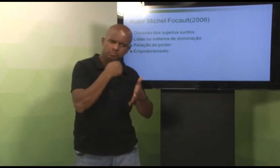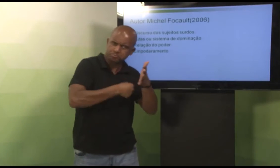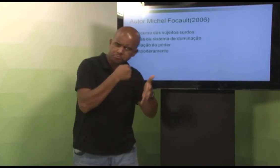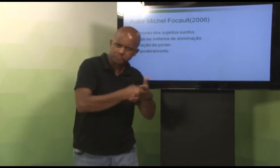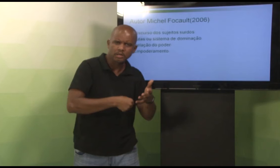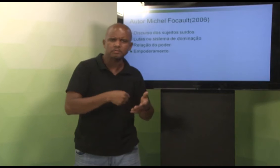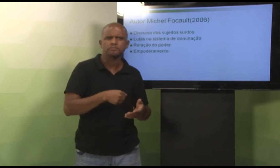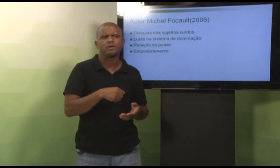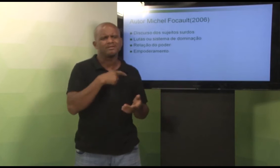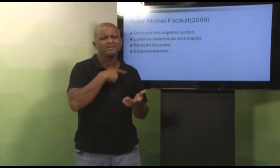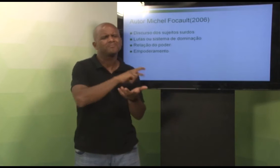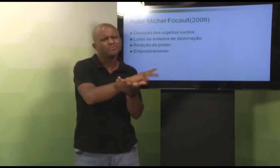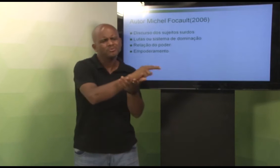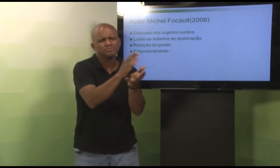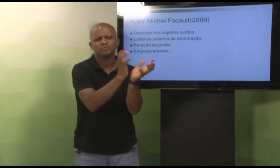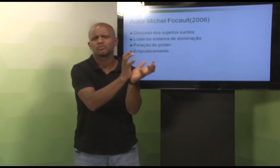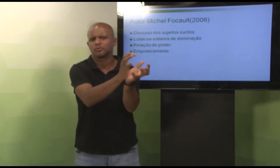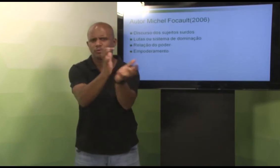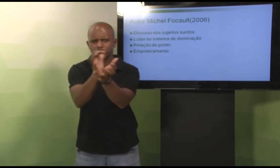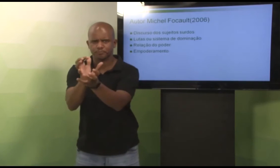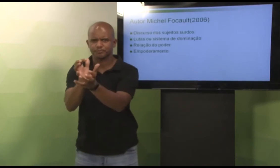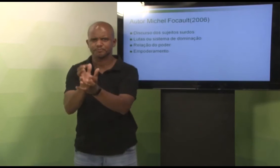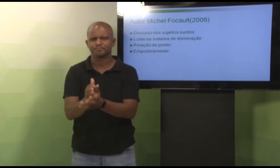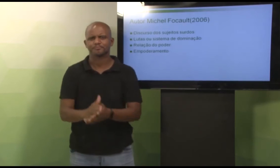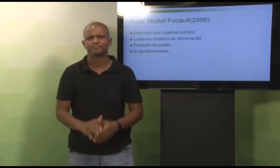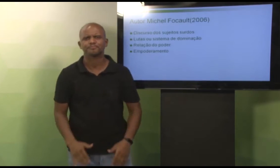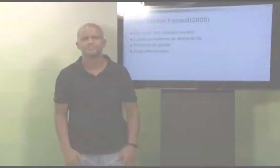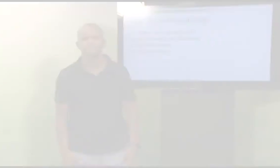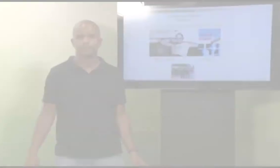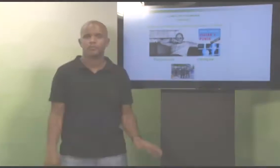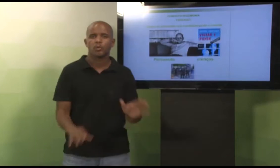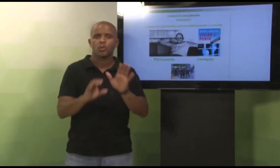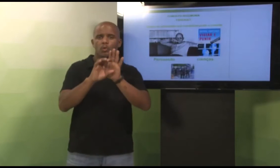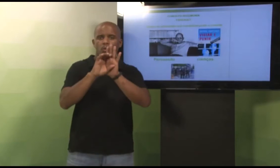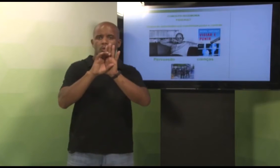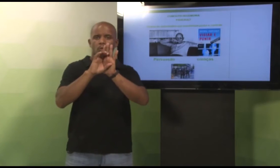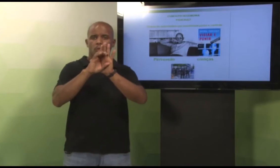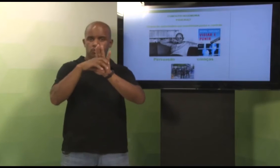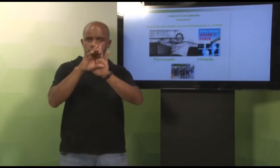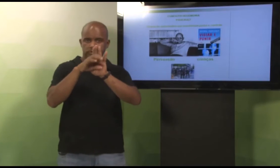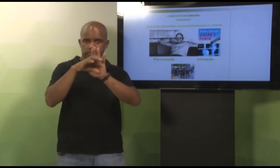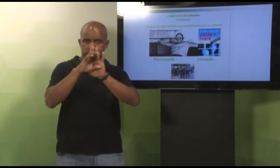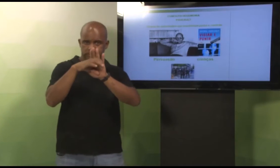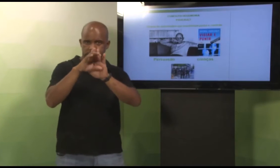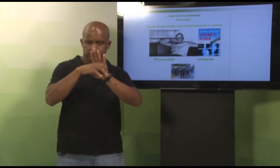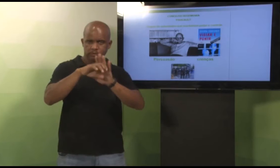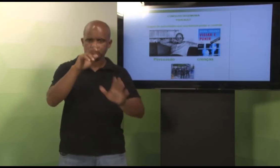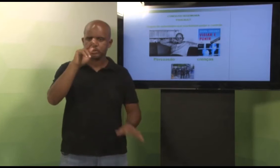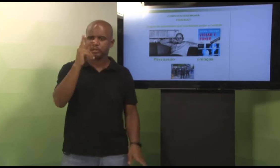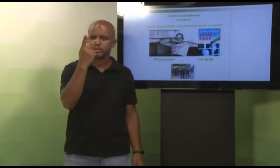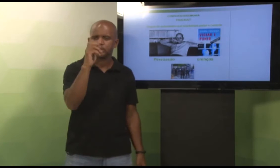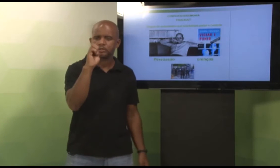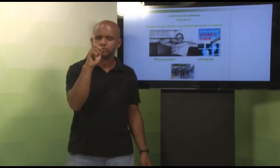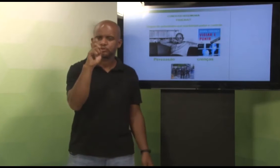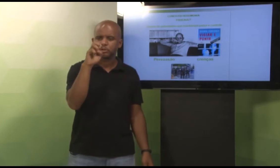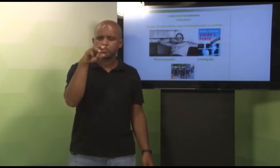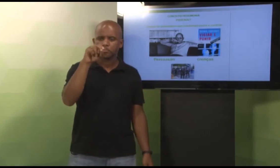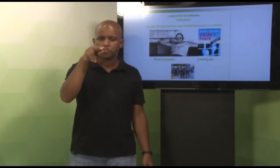as lutas, a busca pelos direitos de diversos grupos, assim como na comunidade surda, dentre outros.